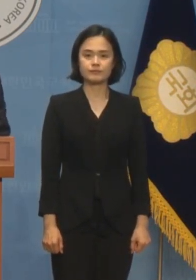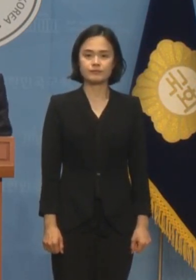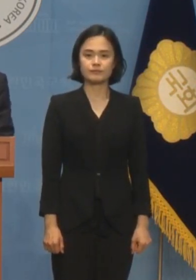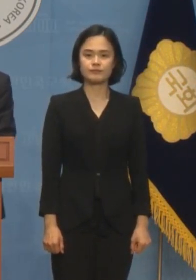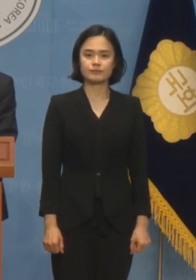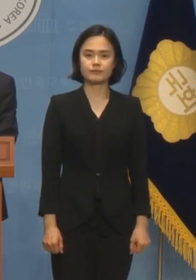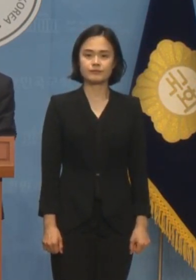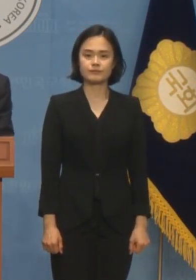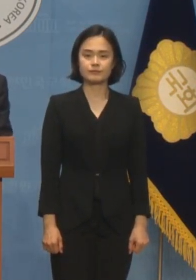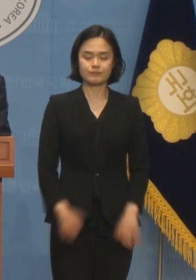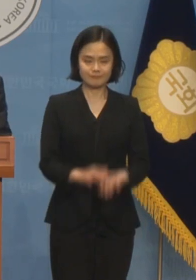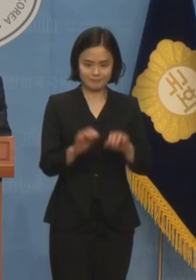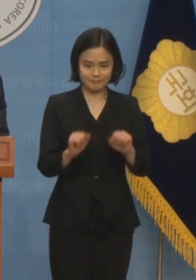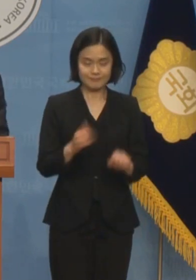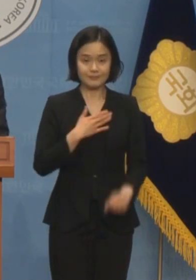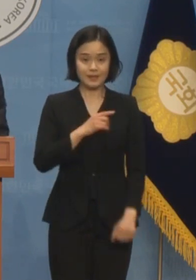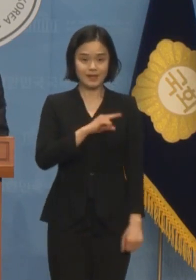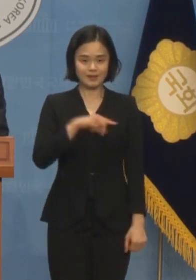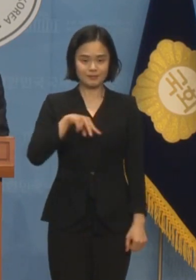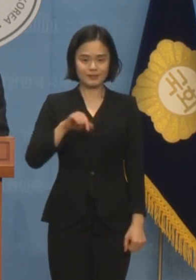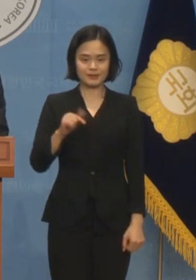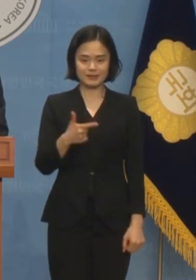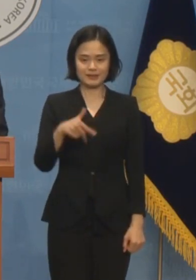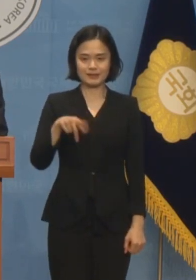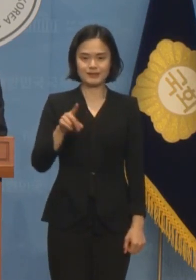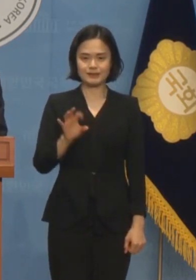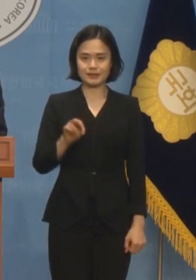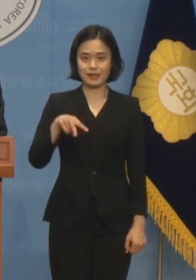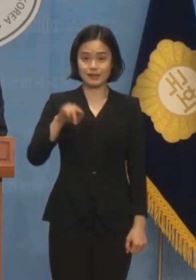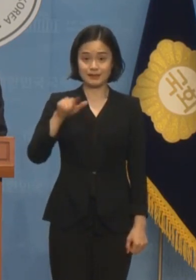네, 신장식 의원입니다.